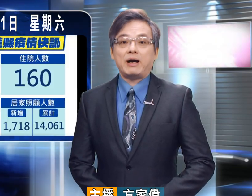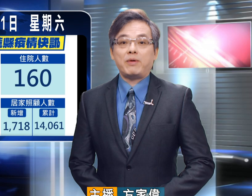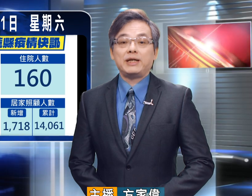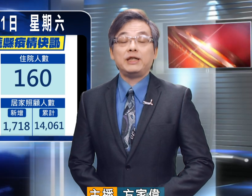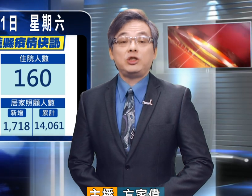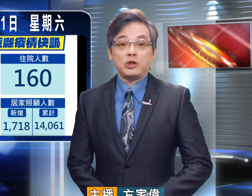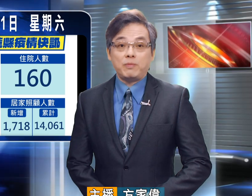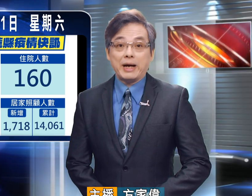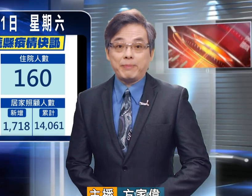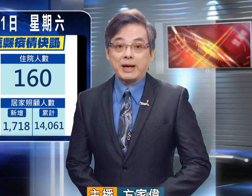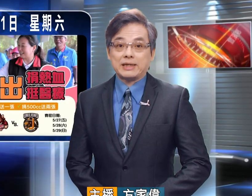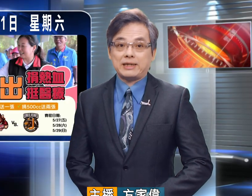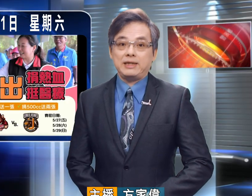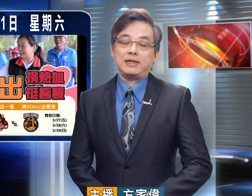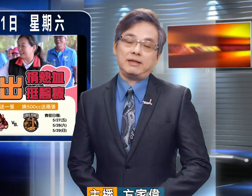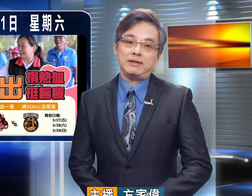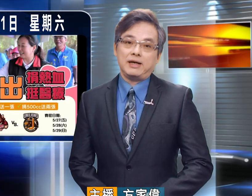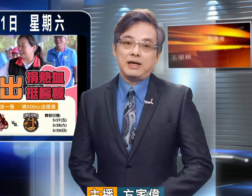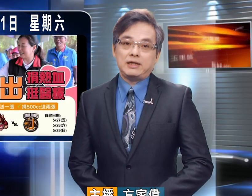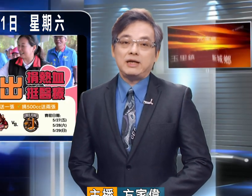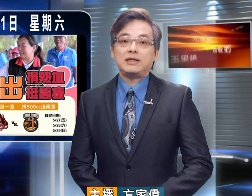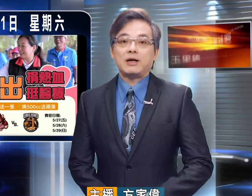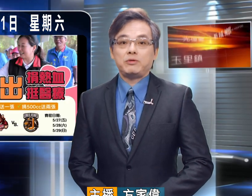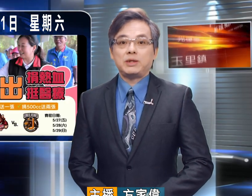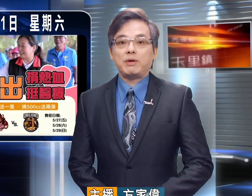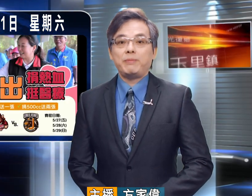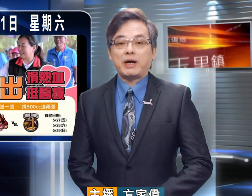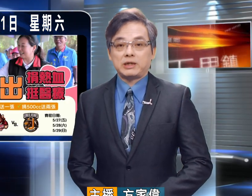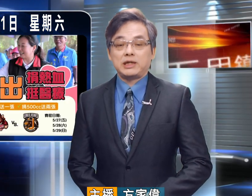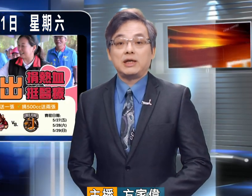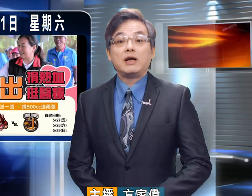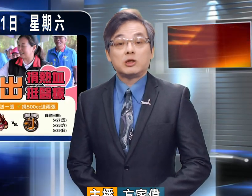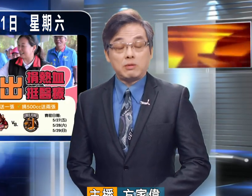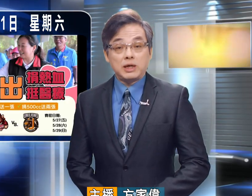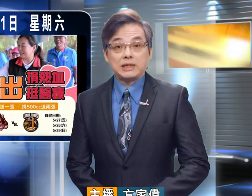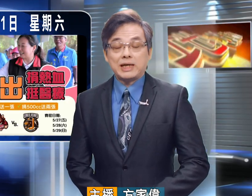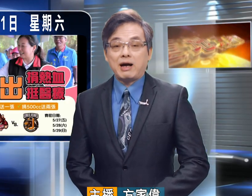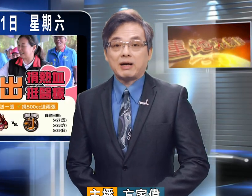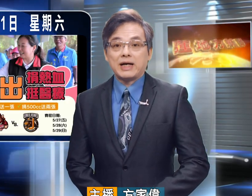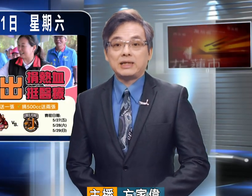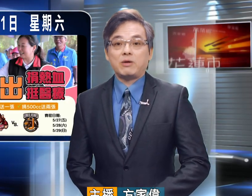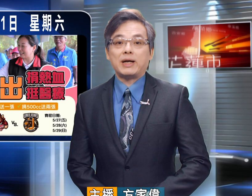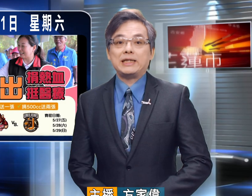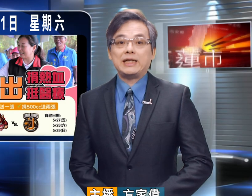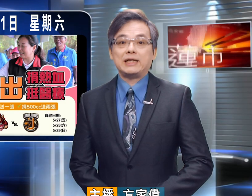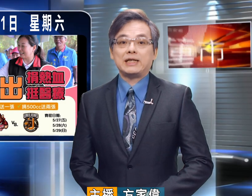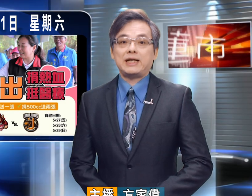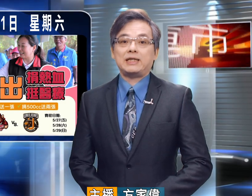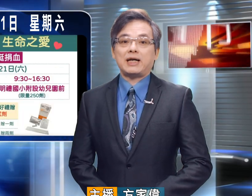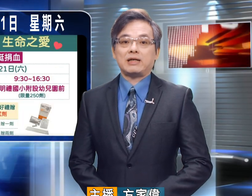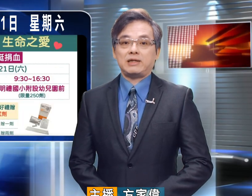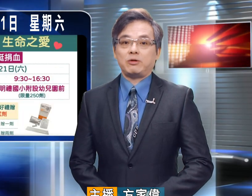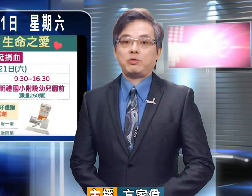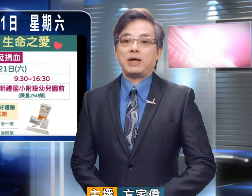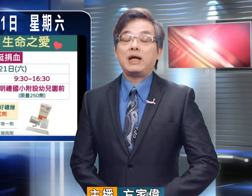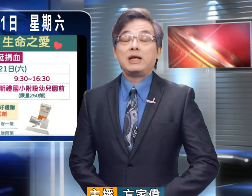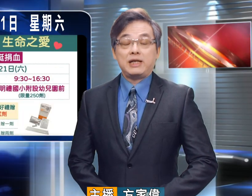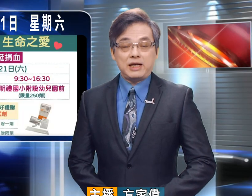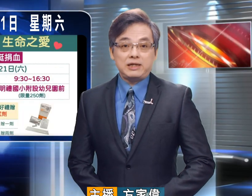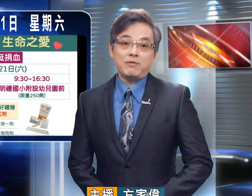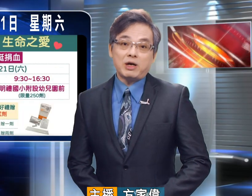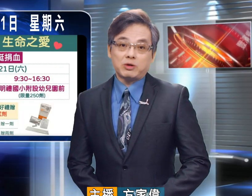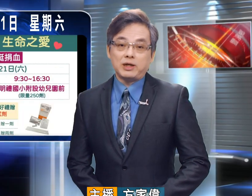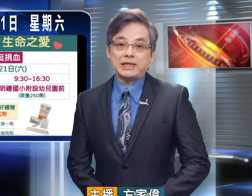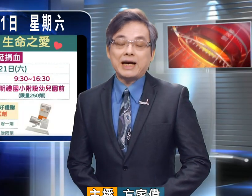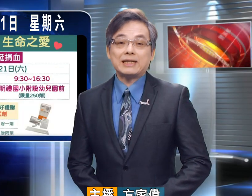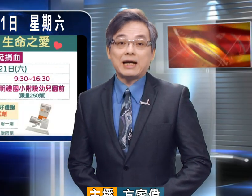了20981人。县长徐正伟表示，从23号开始花莲县的线上教学，也